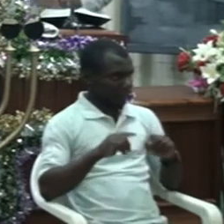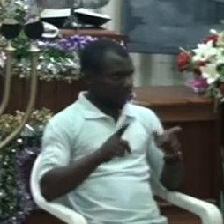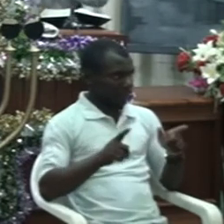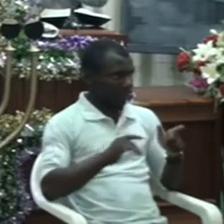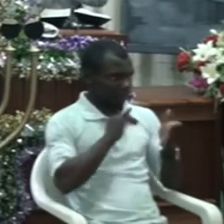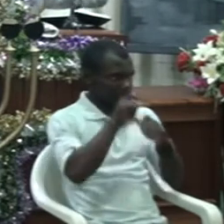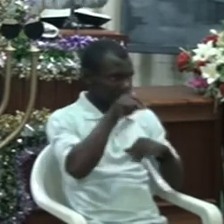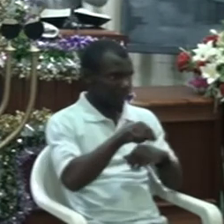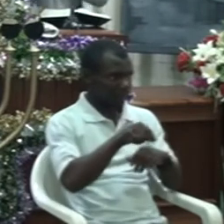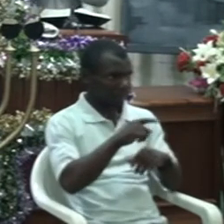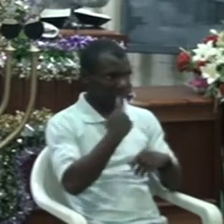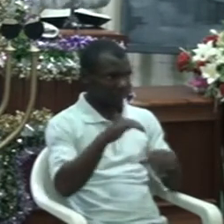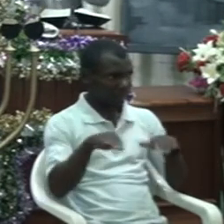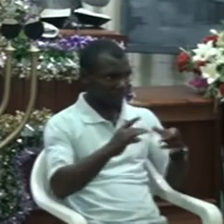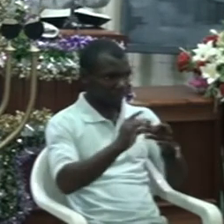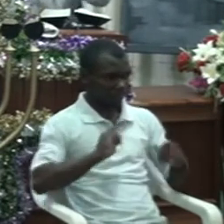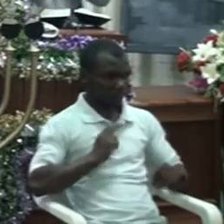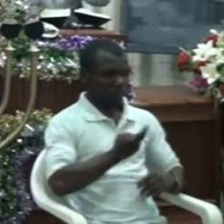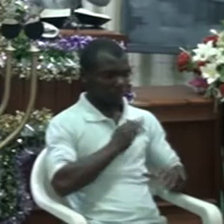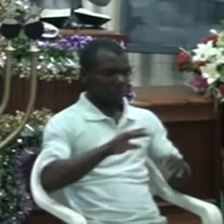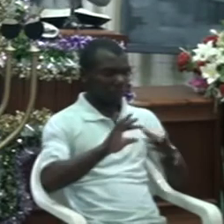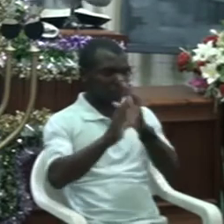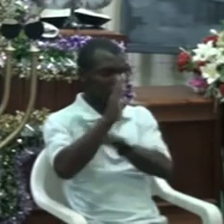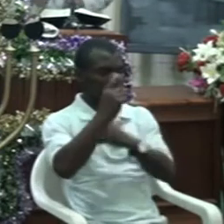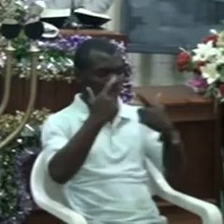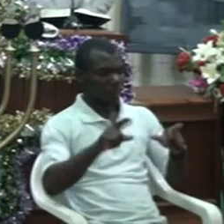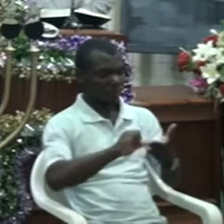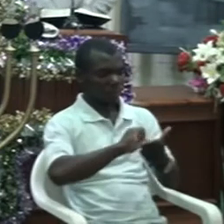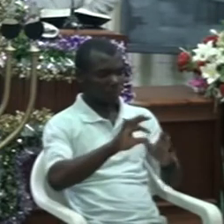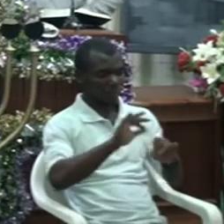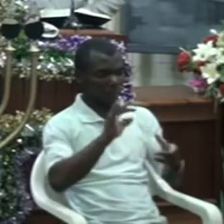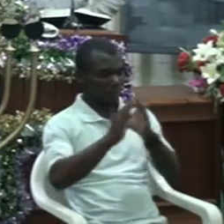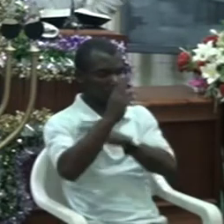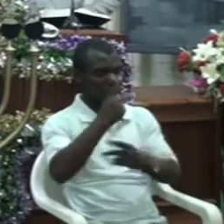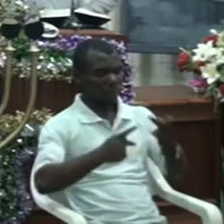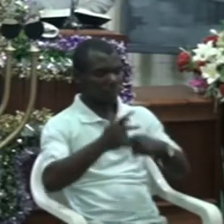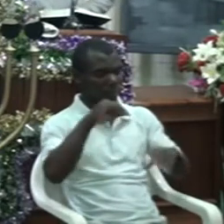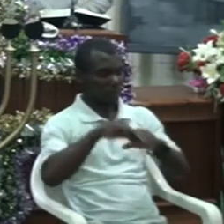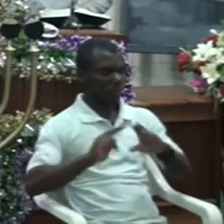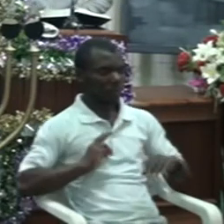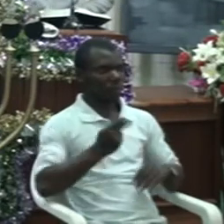l'histoire. Ce qui fait de nous des enfants de Dieu, c'est lorsque l'Esprit de Dieu vient habiter en nous. Frère, allons-y.